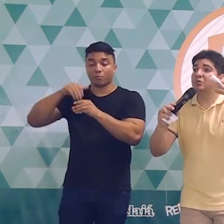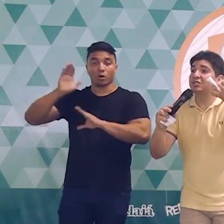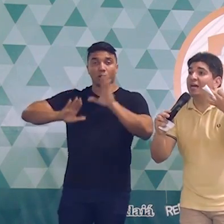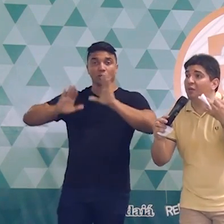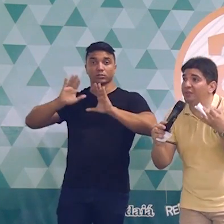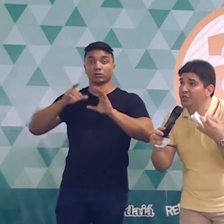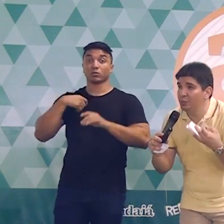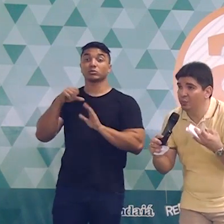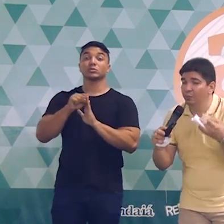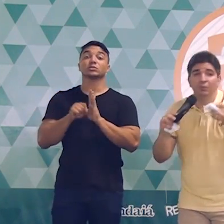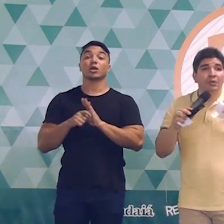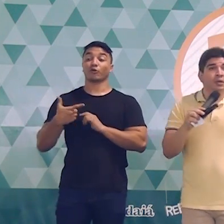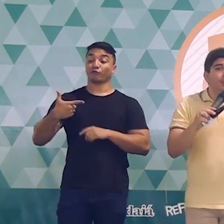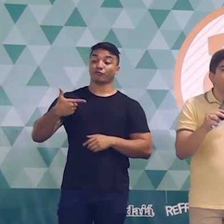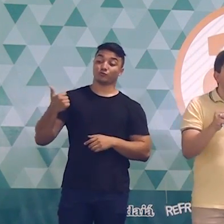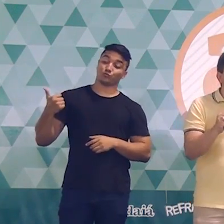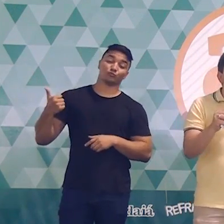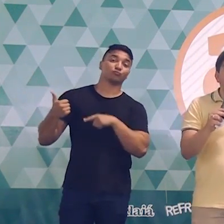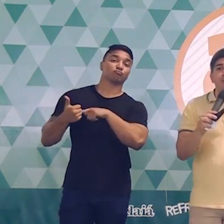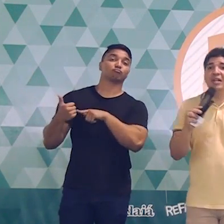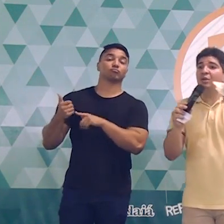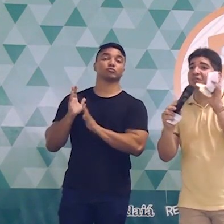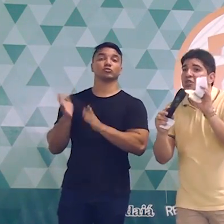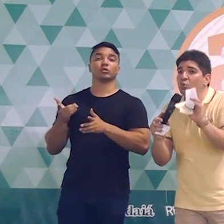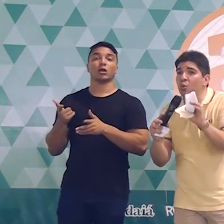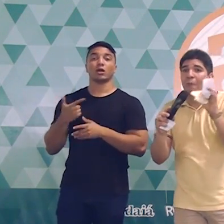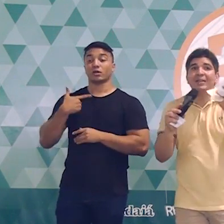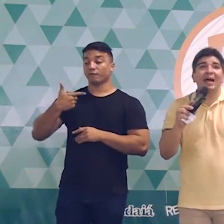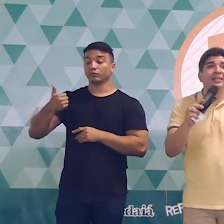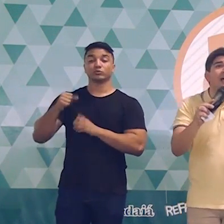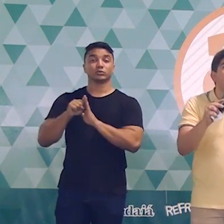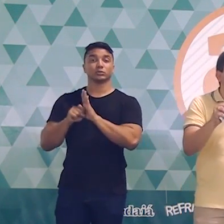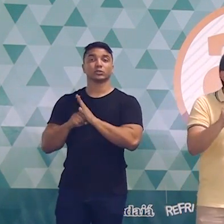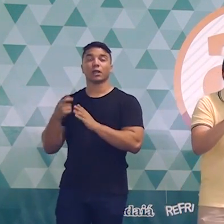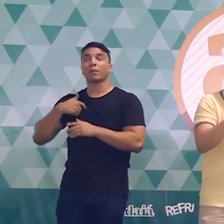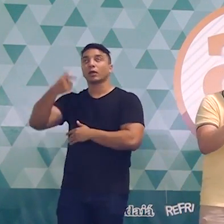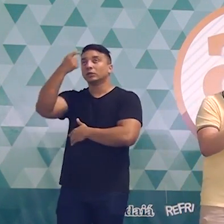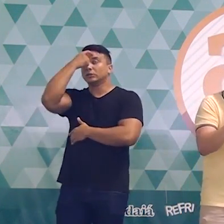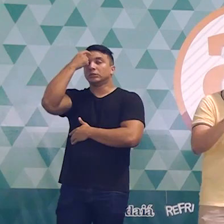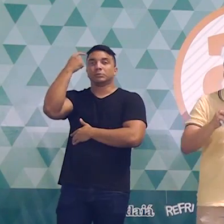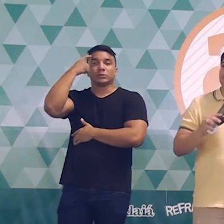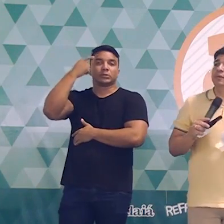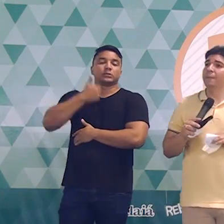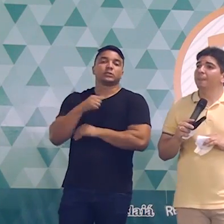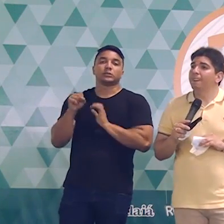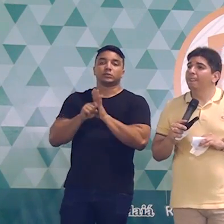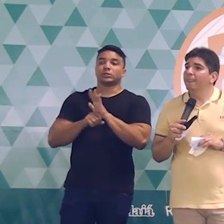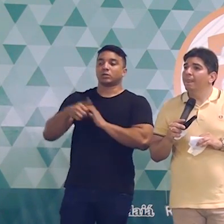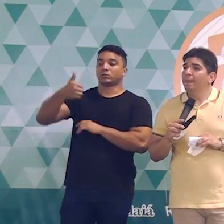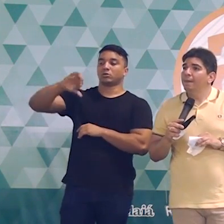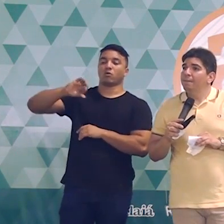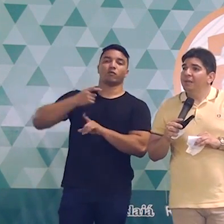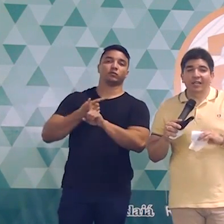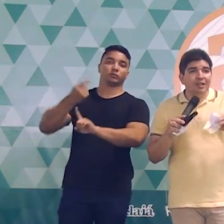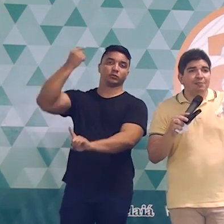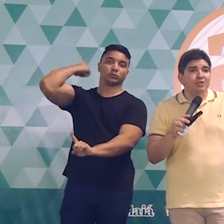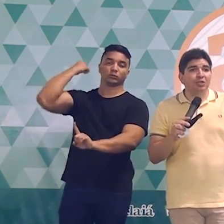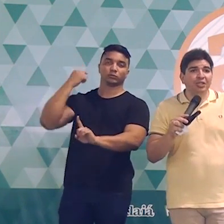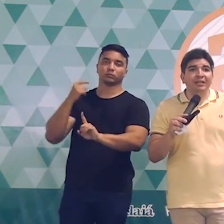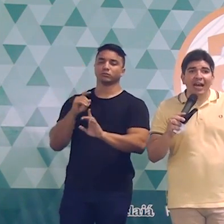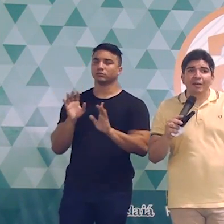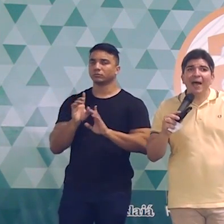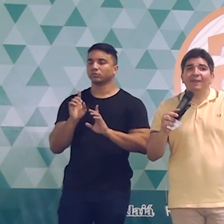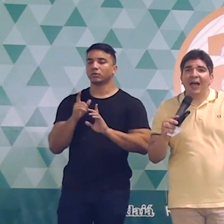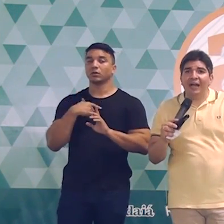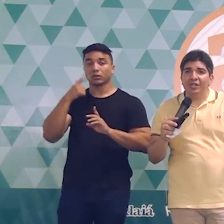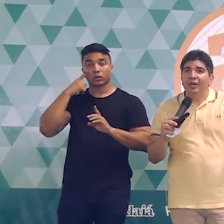nós estamos no século 21, que não dá para viver no século 21 com mentalidade de século 19. Então as pessoas